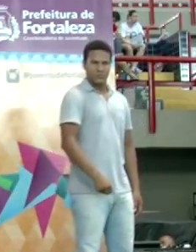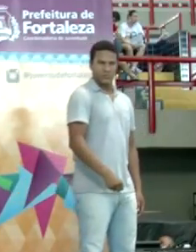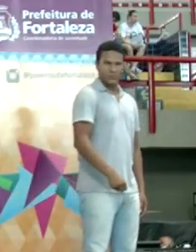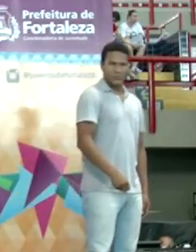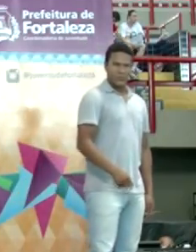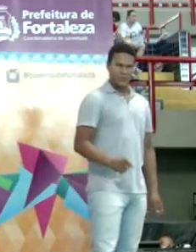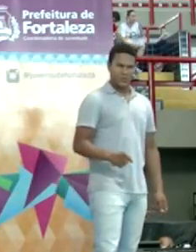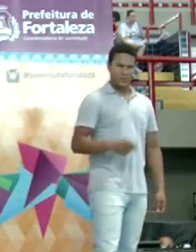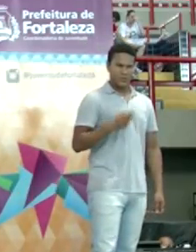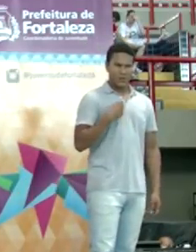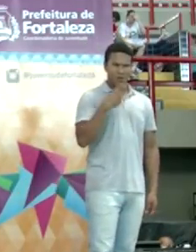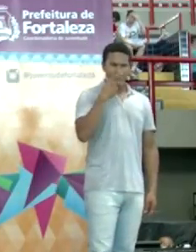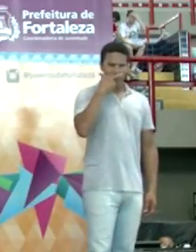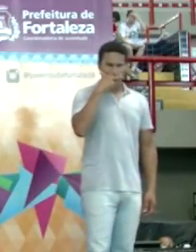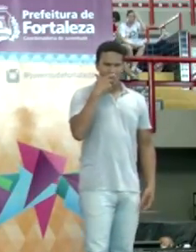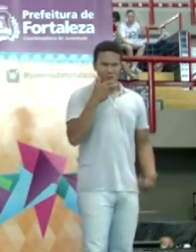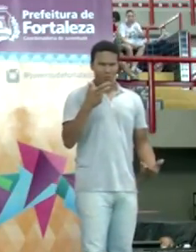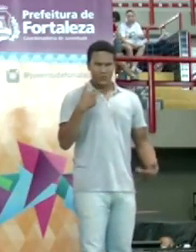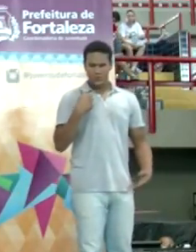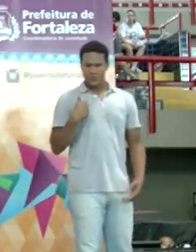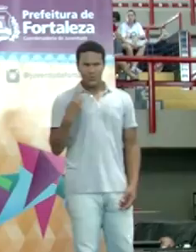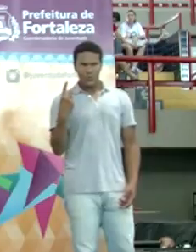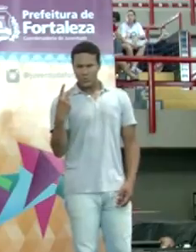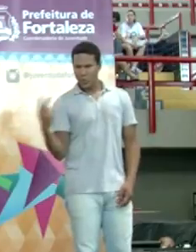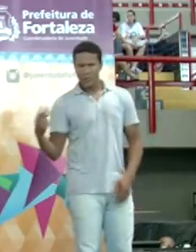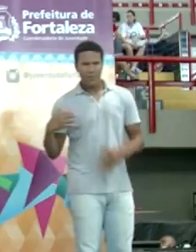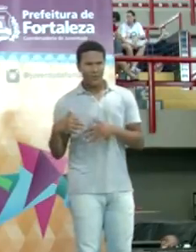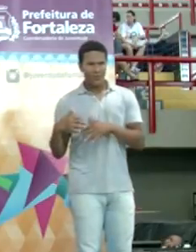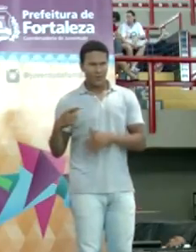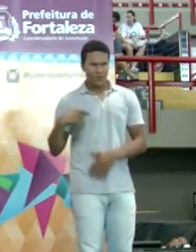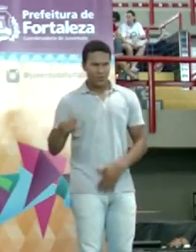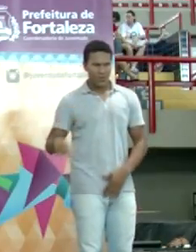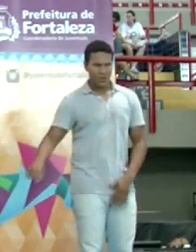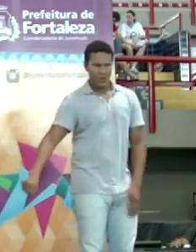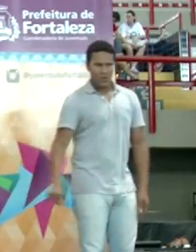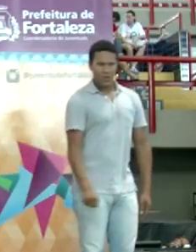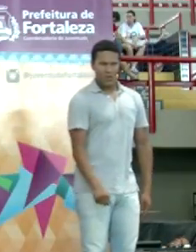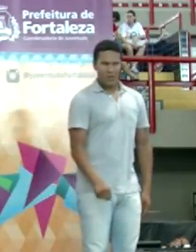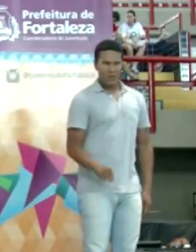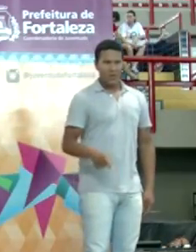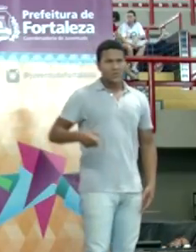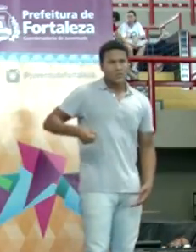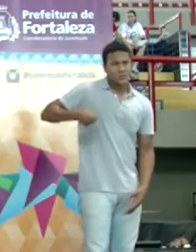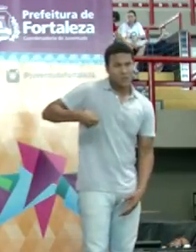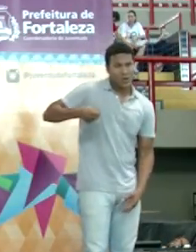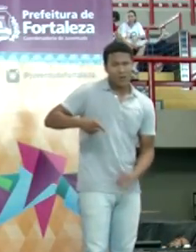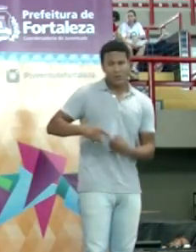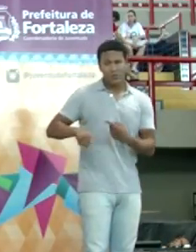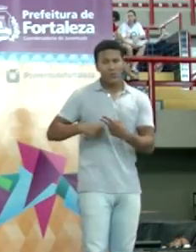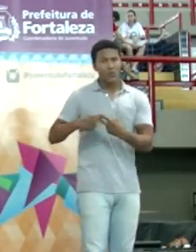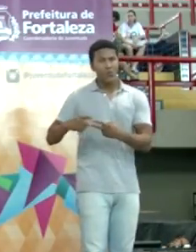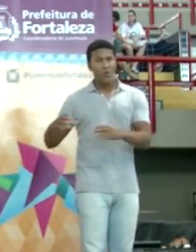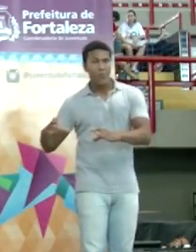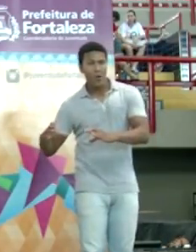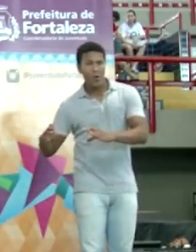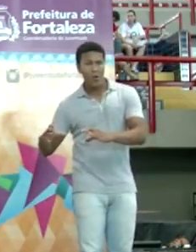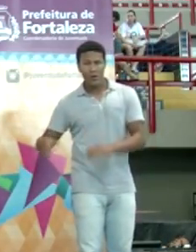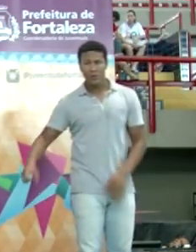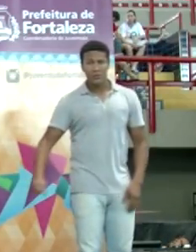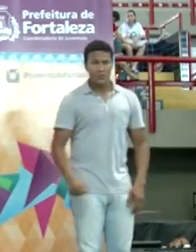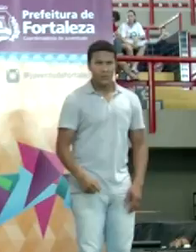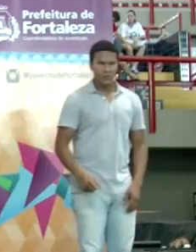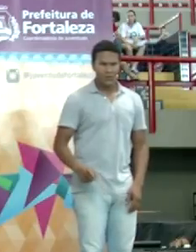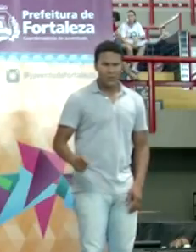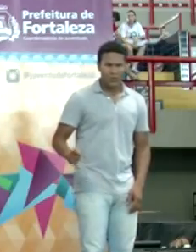vou movimentar os dois juntos? Não. Por que que não? Essa força foi suficiente para mover a sacola.